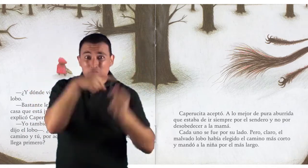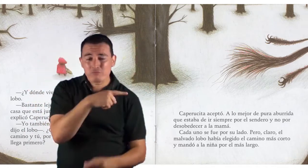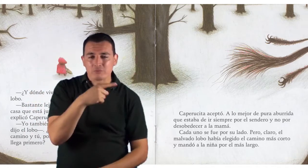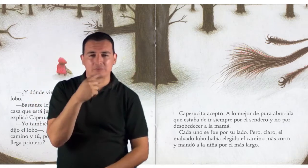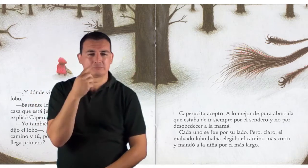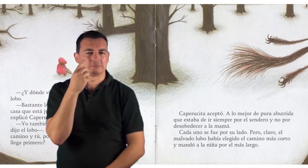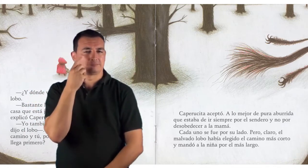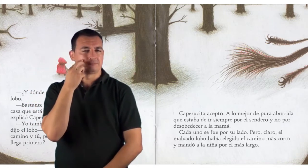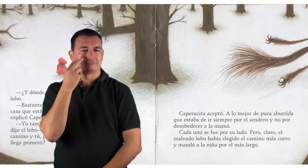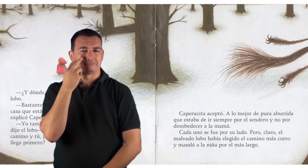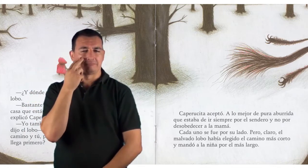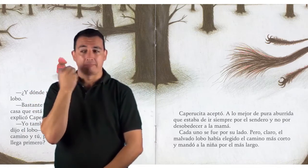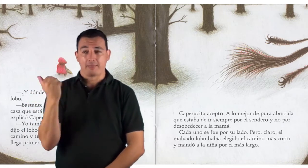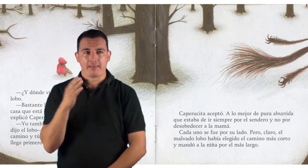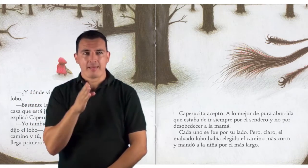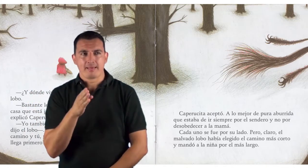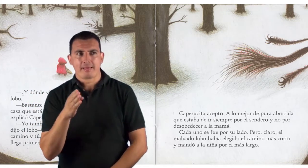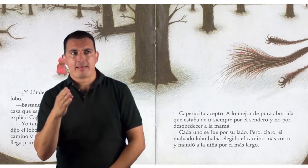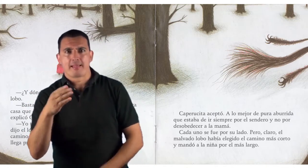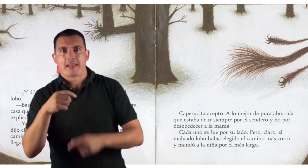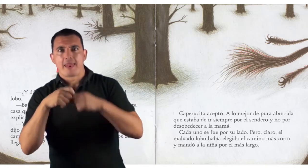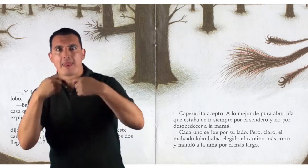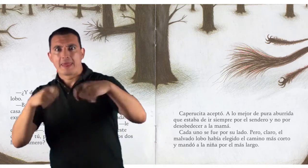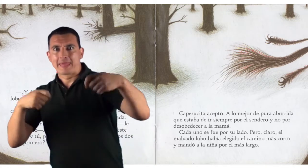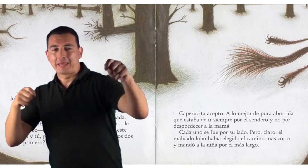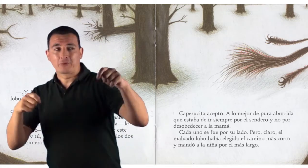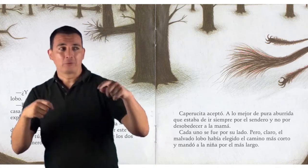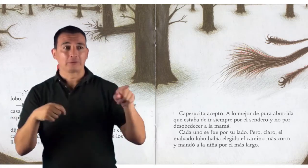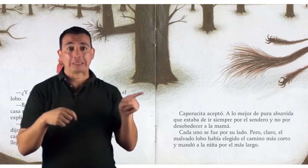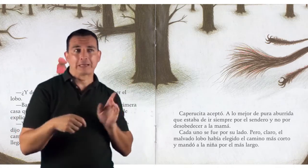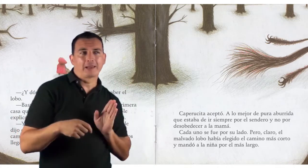elegido el camino más corto y mandó a la niña por el más largo.